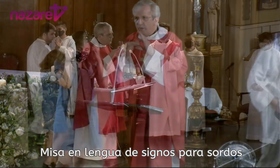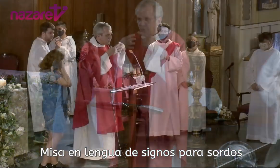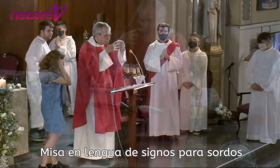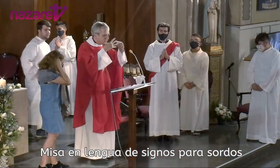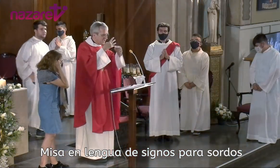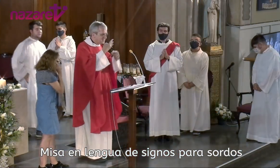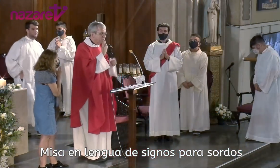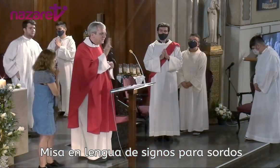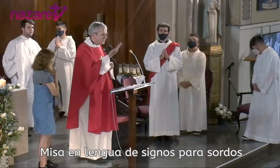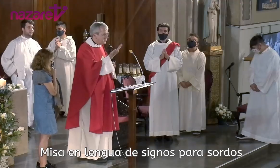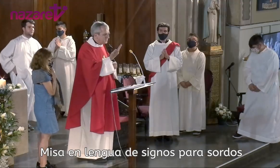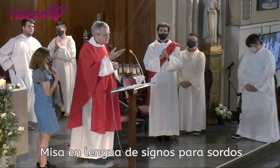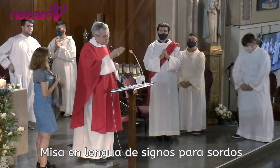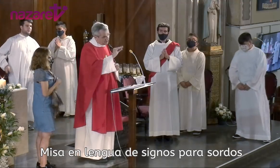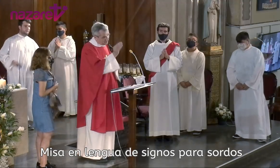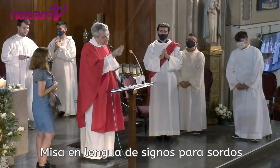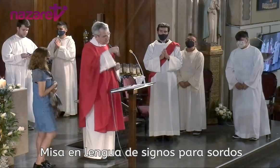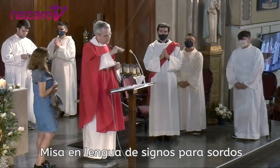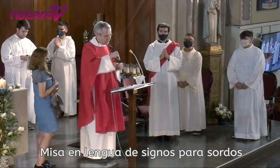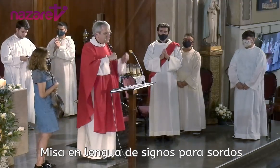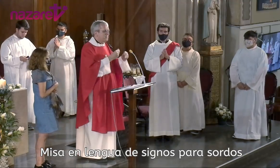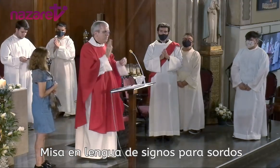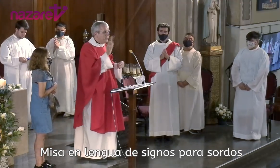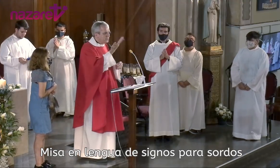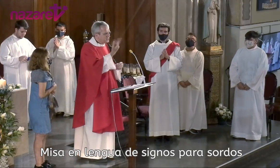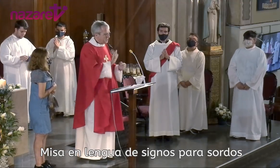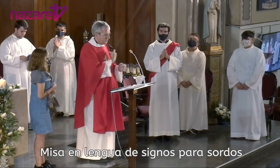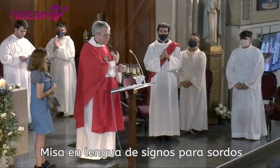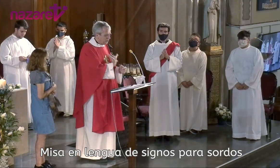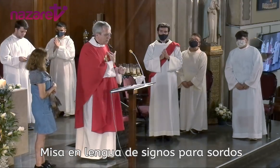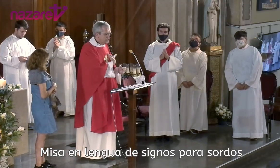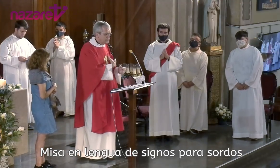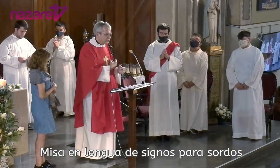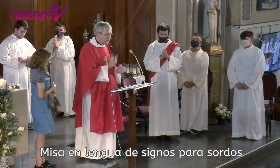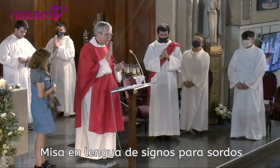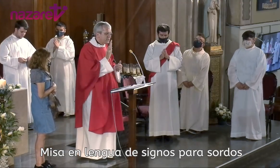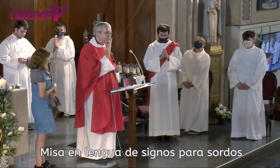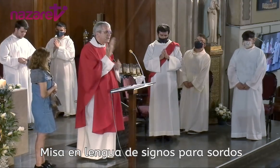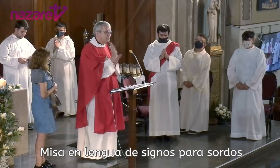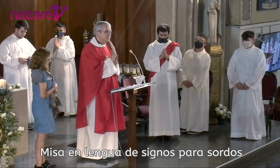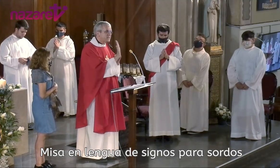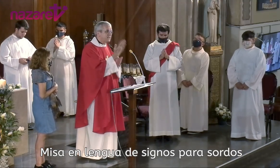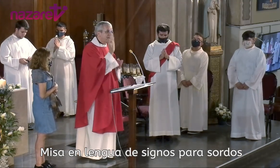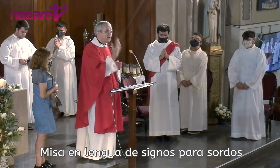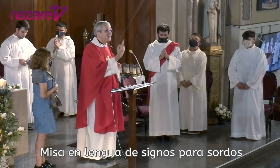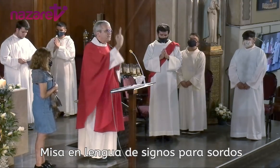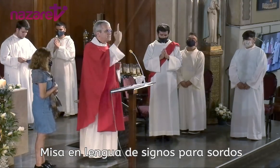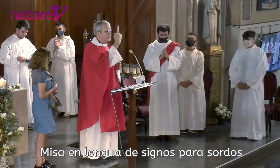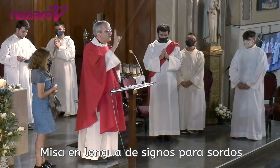Unimos a esas peticiones las otras peticiones que cada uno llevamos en nuestro corazón y que queremos presentar ante el Señor.